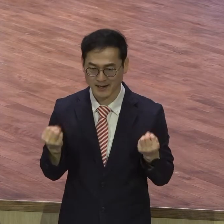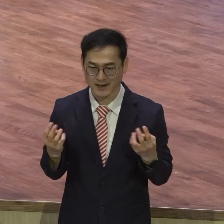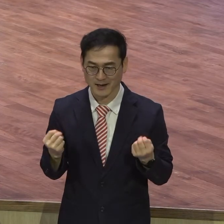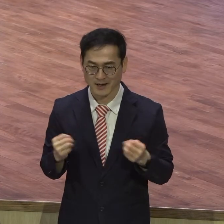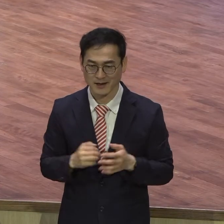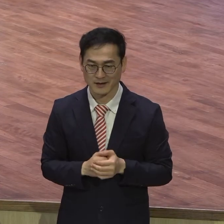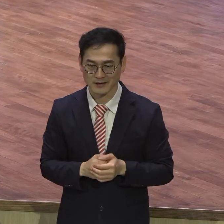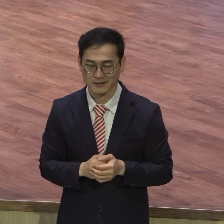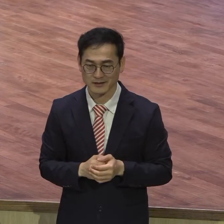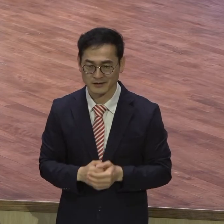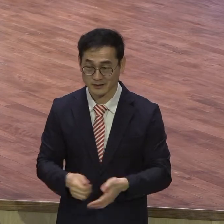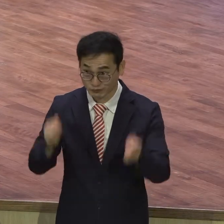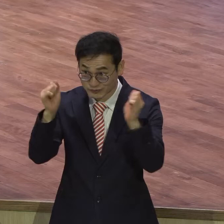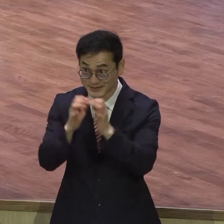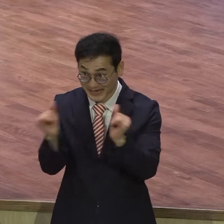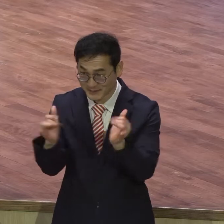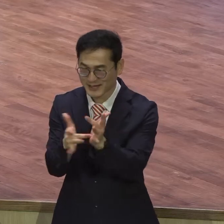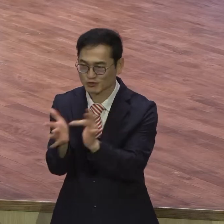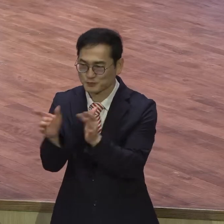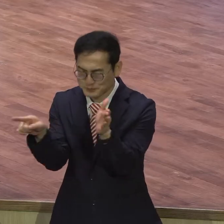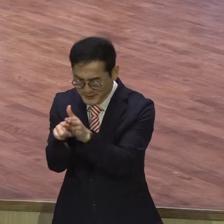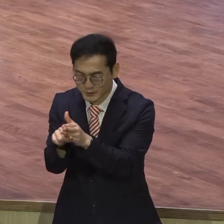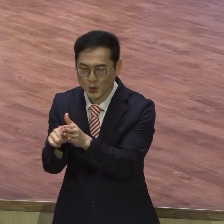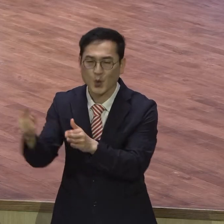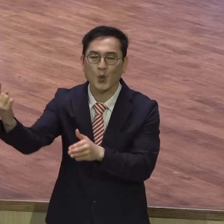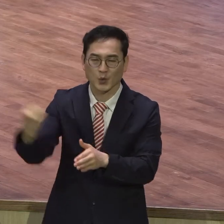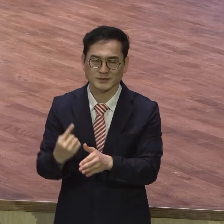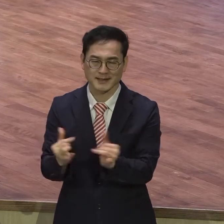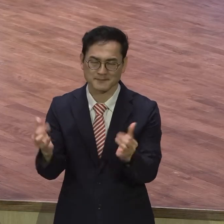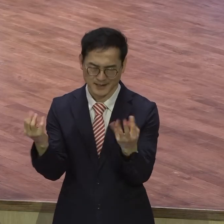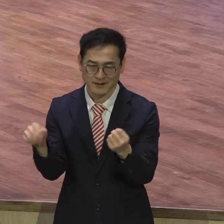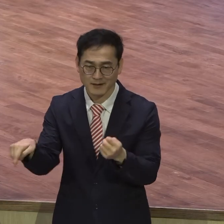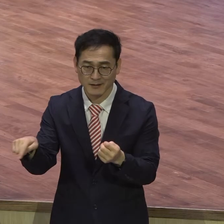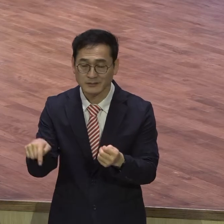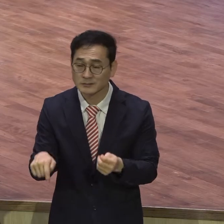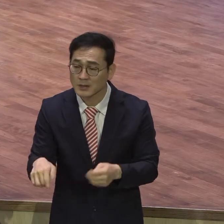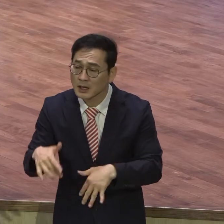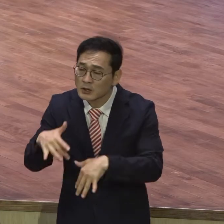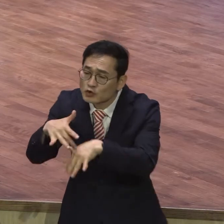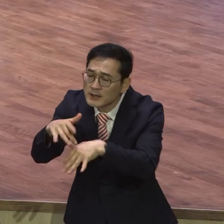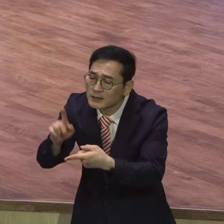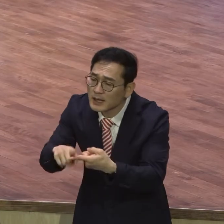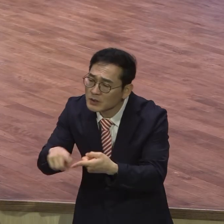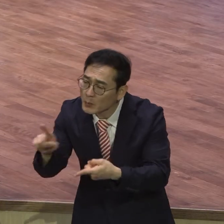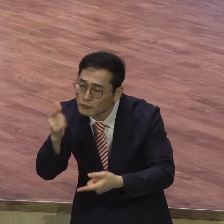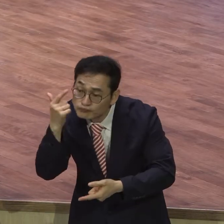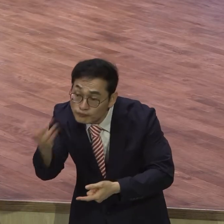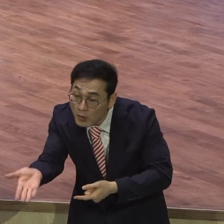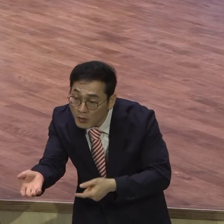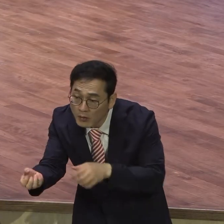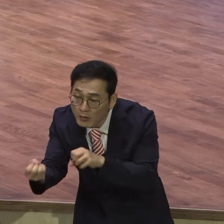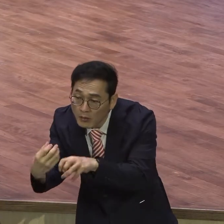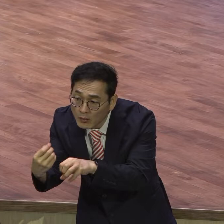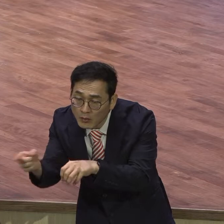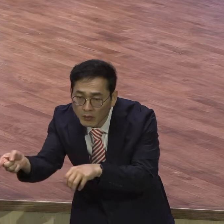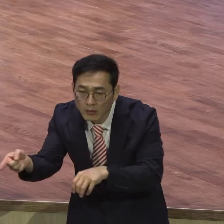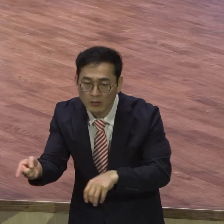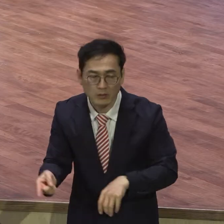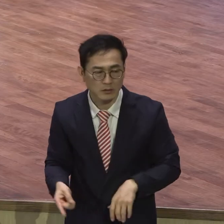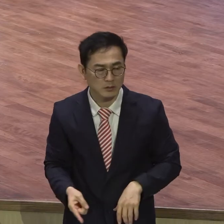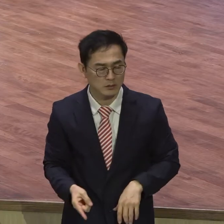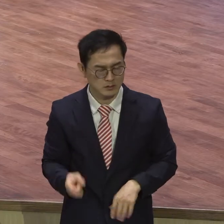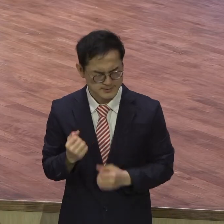그분들을 만나서 포럼 해보세요 귀신의 정체 조금 더 실제로 체험하고 싶으면 우리